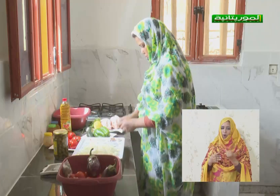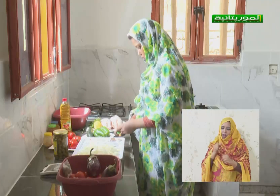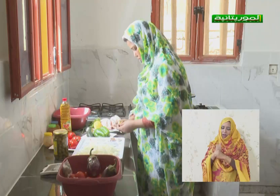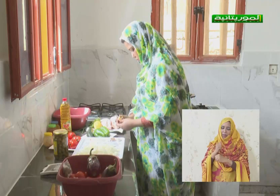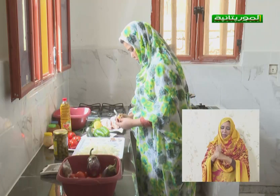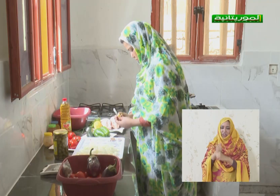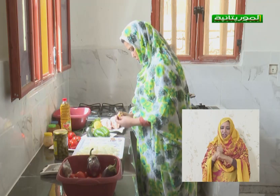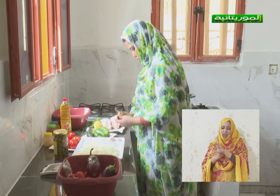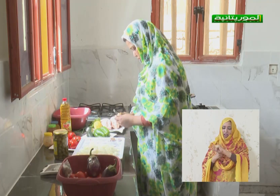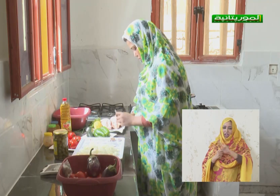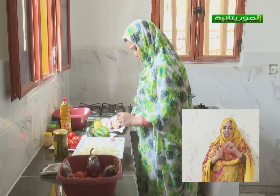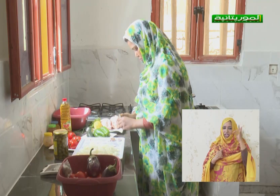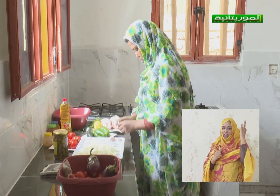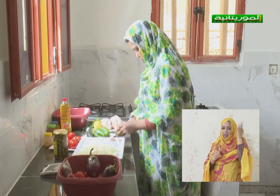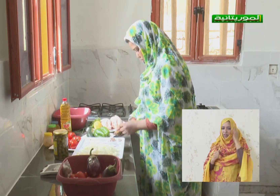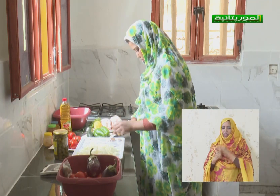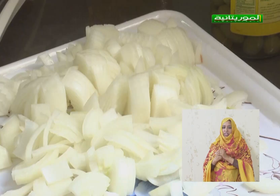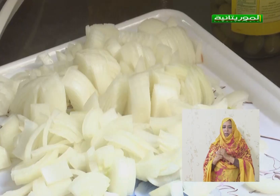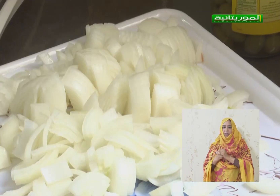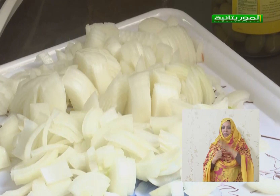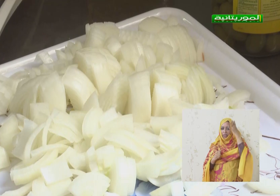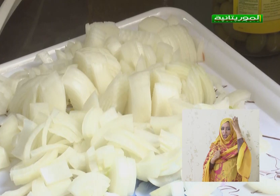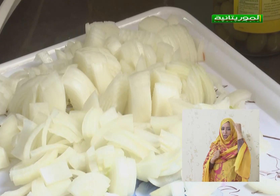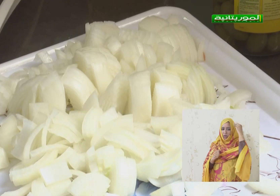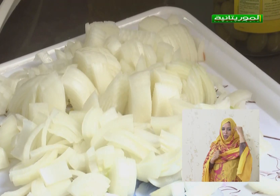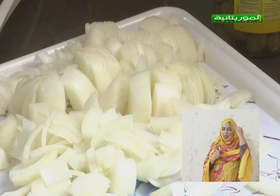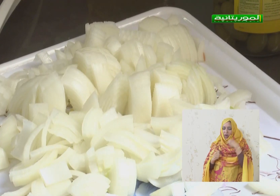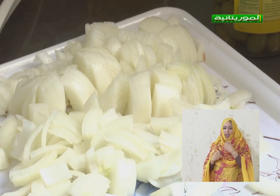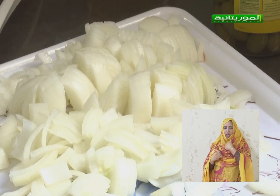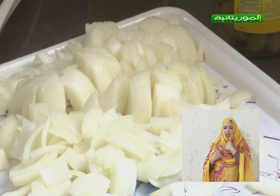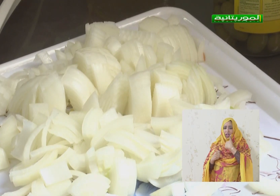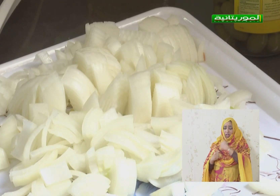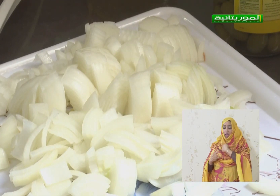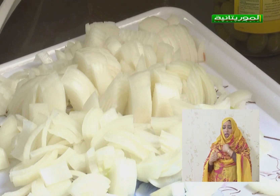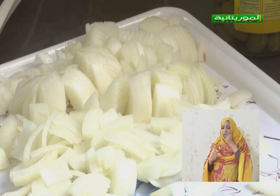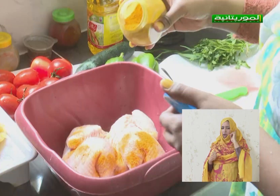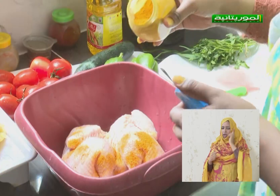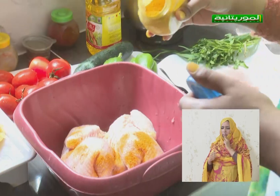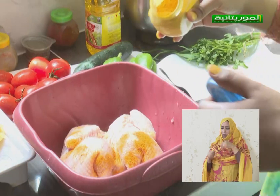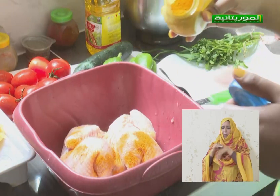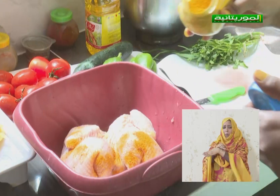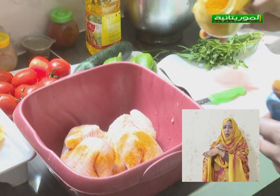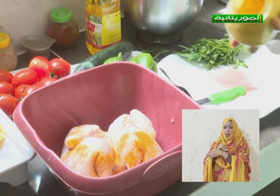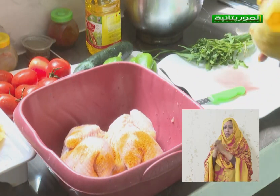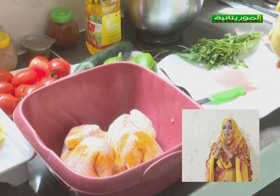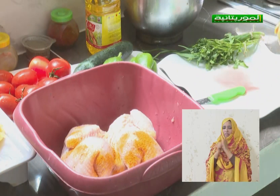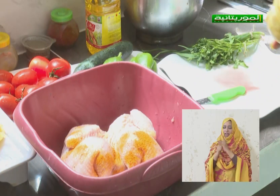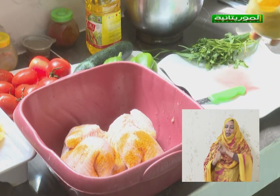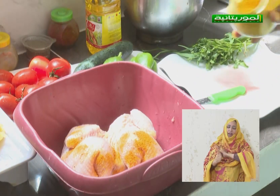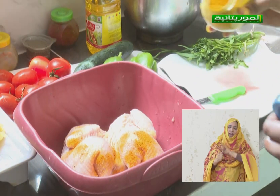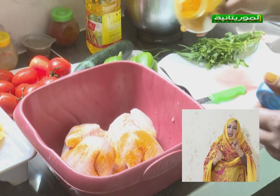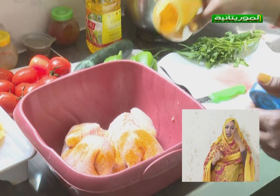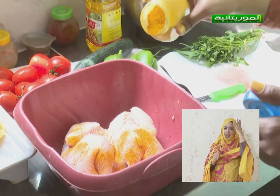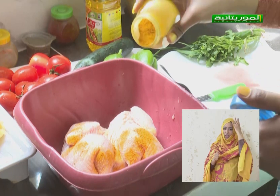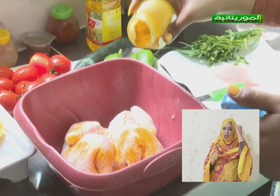وتعزيز الدخل الفردي. تجاوز نظرة المجتمع الضيقة والتي تحاول حصر أي صاحب إعاقة،